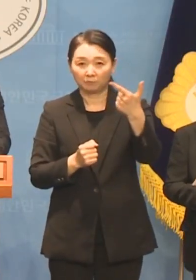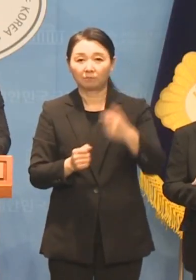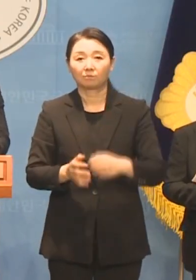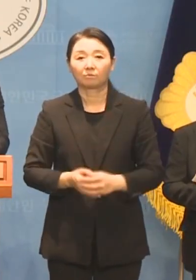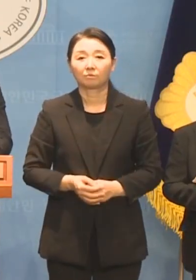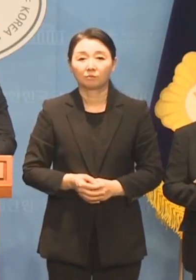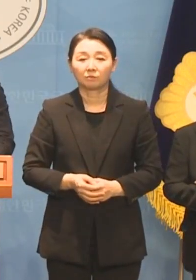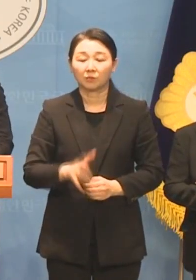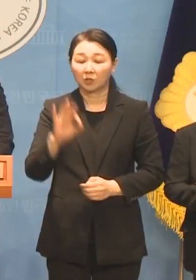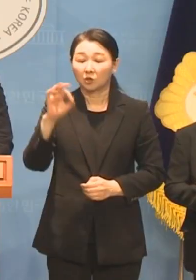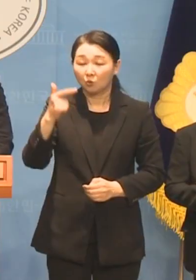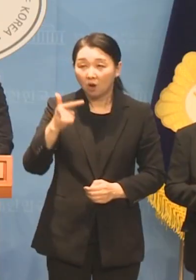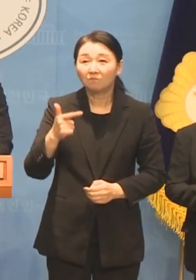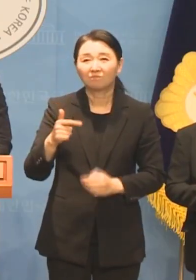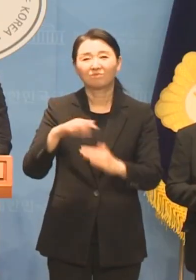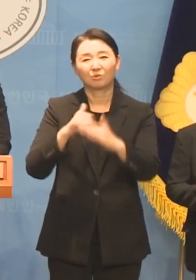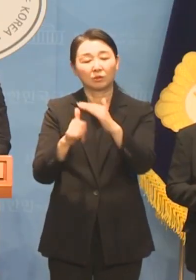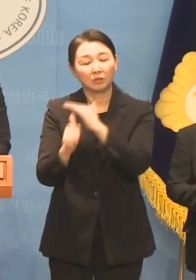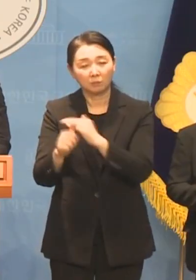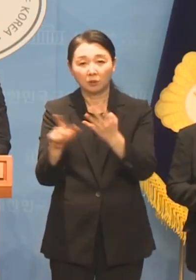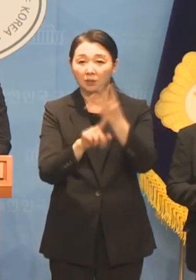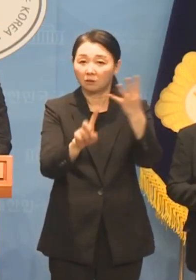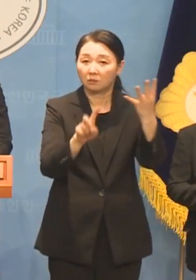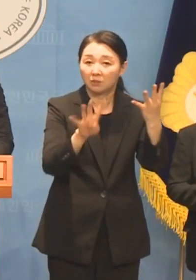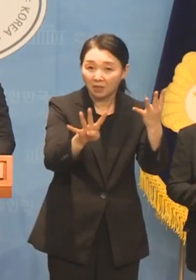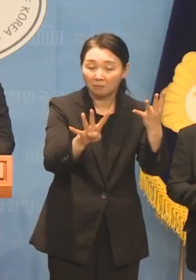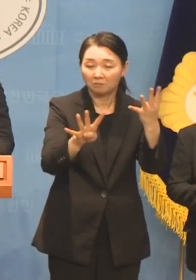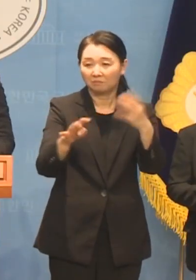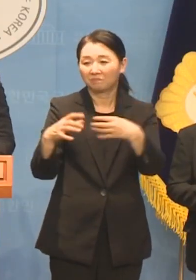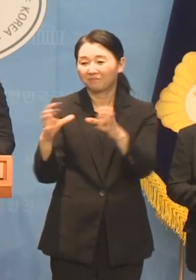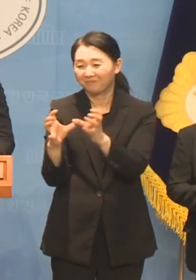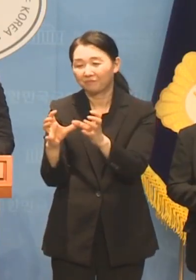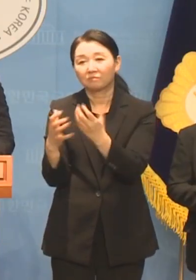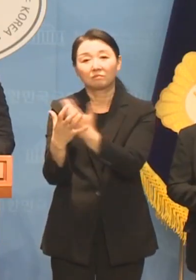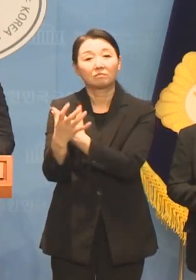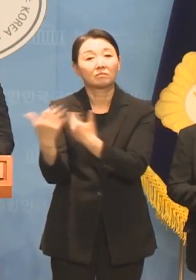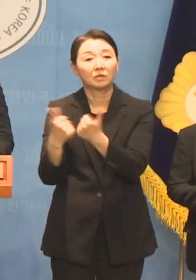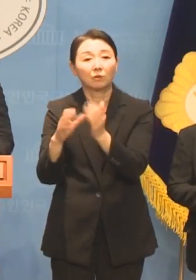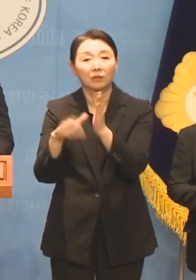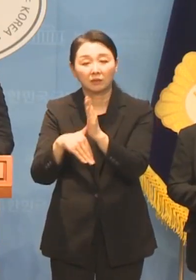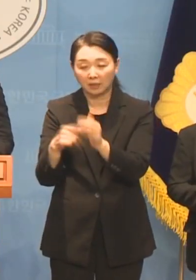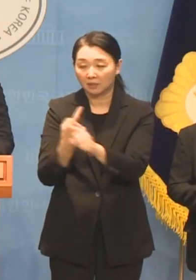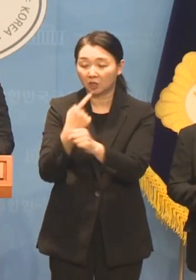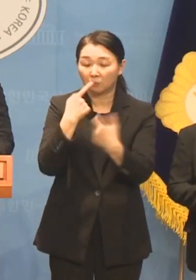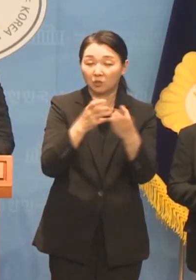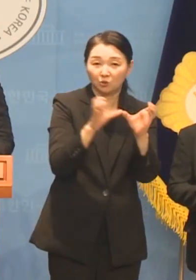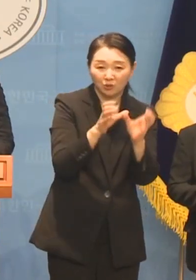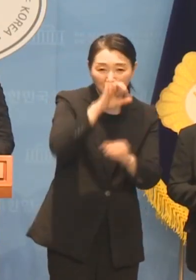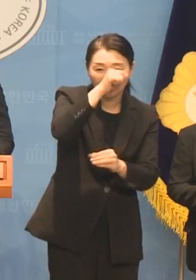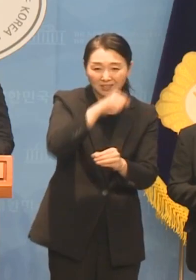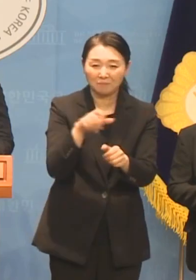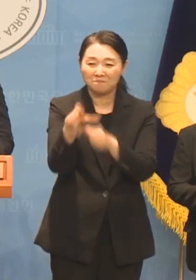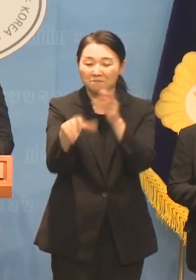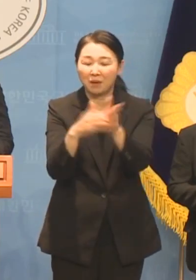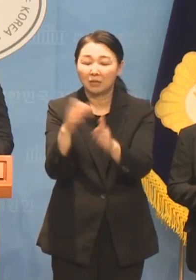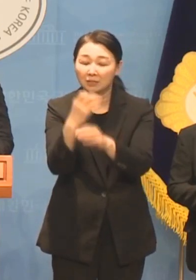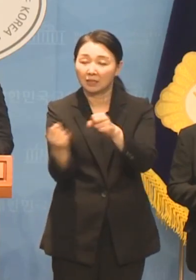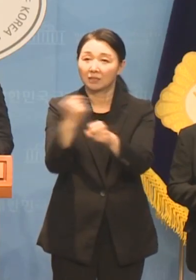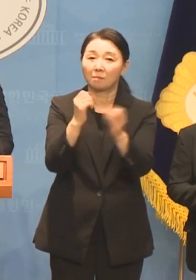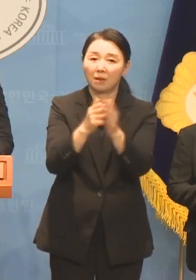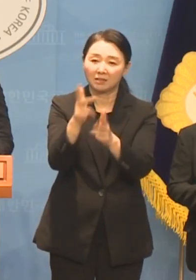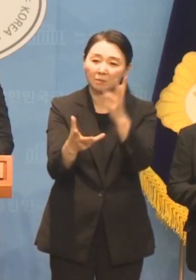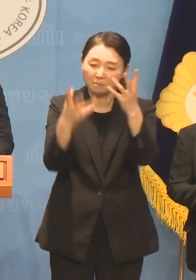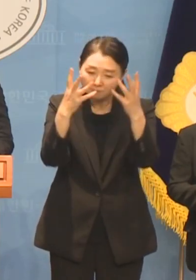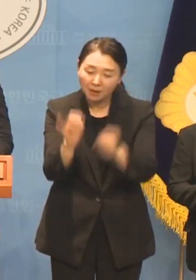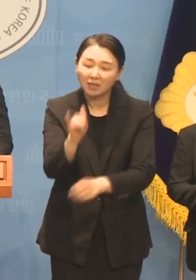96번째입니다. 권성동 국민의힘 원내대표는 4월 24일 개최된 자당의 의원총회에서 작년 민주당의 예산 테러로 인해 되살려야 할 사업이 한두